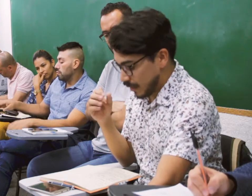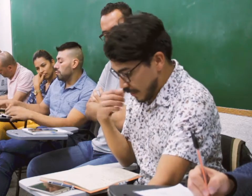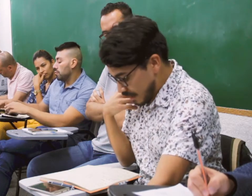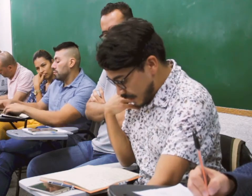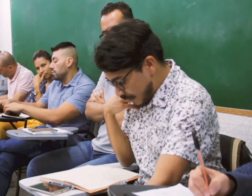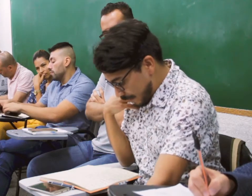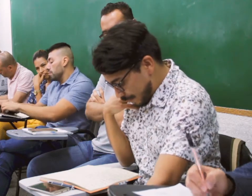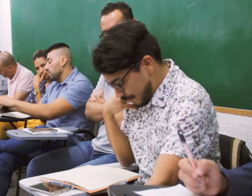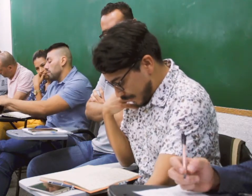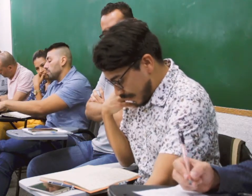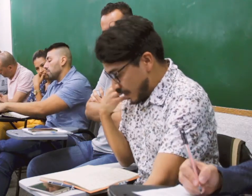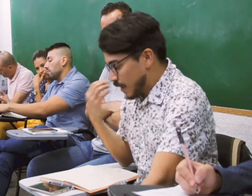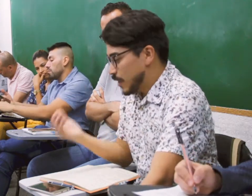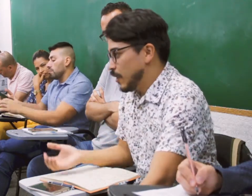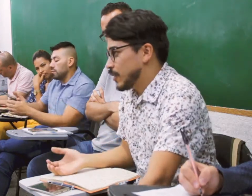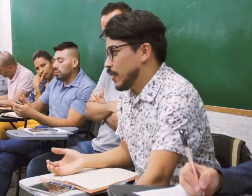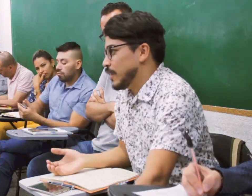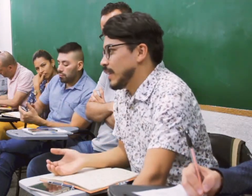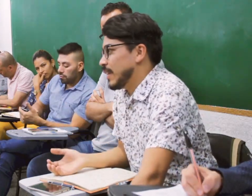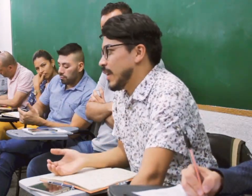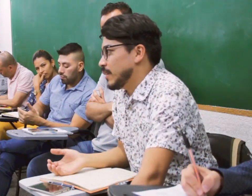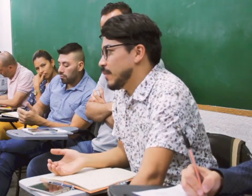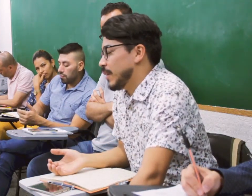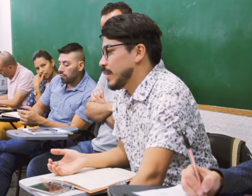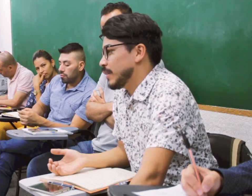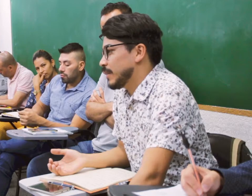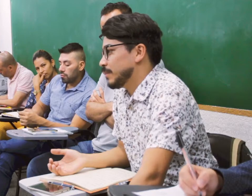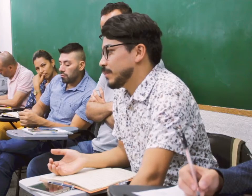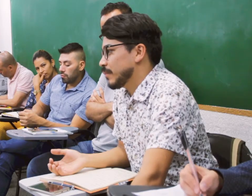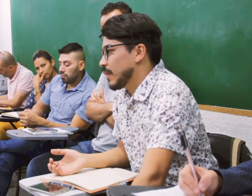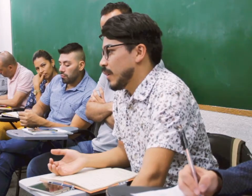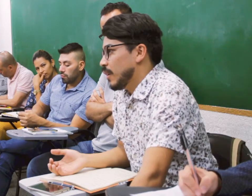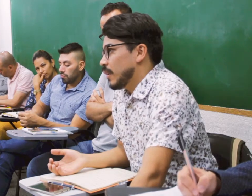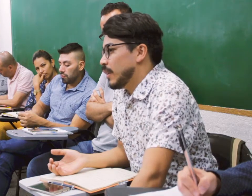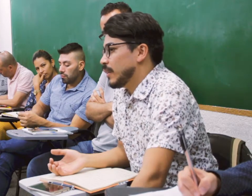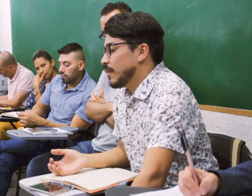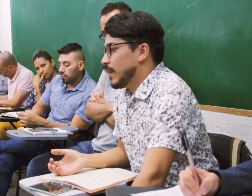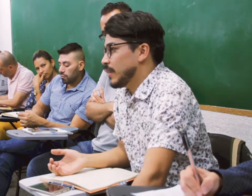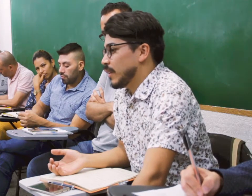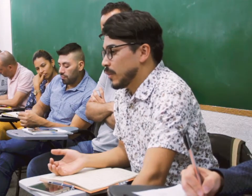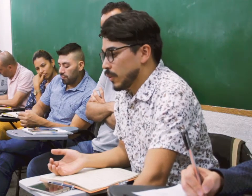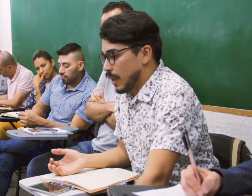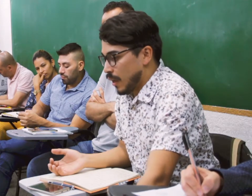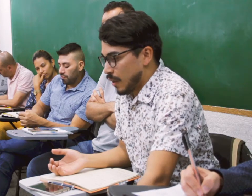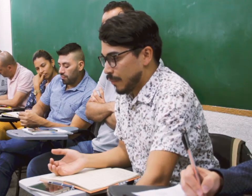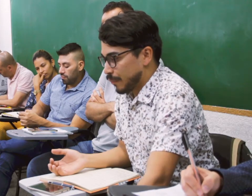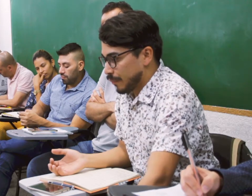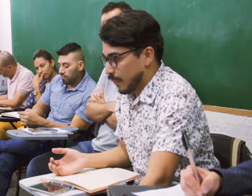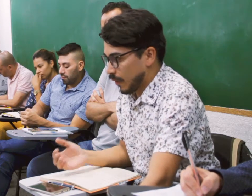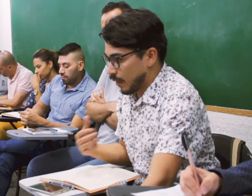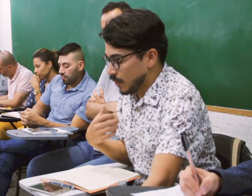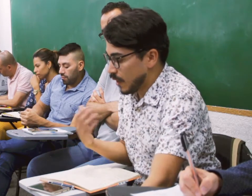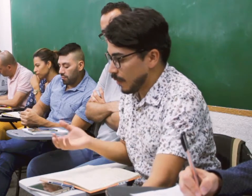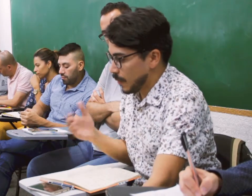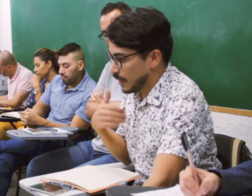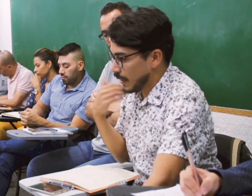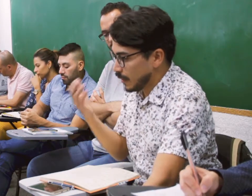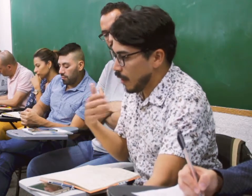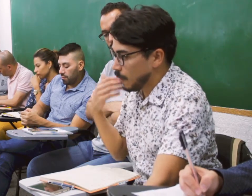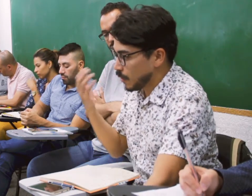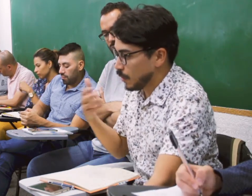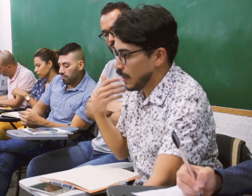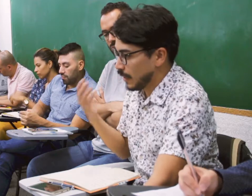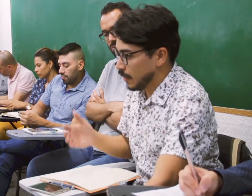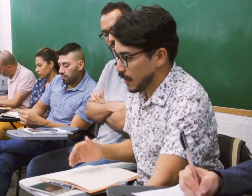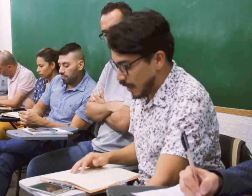institucional, y otro es el de Nancy Fraser. Nancy Fraser es una feminista que